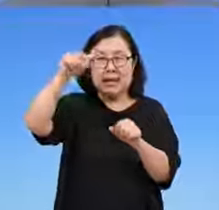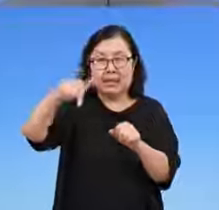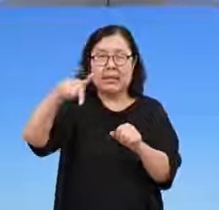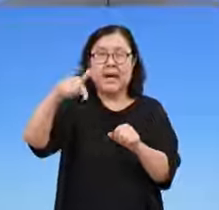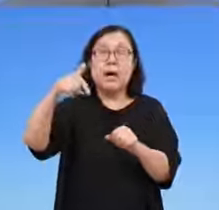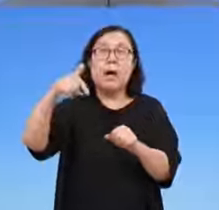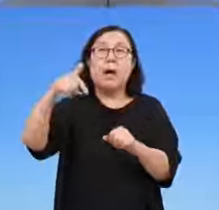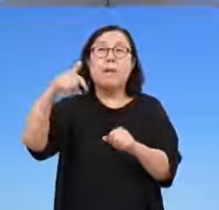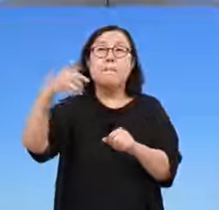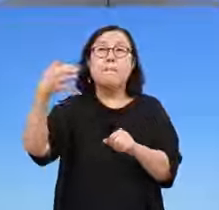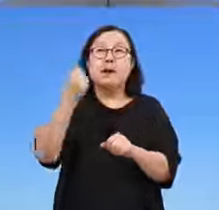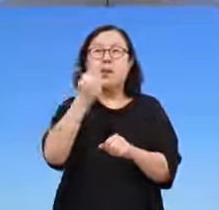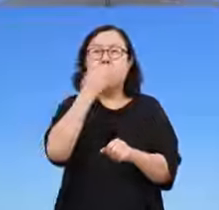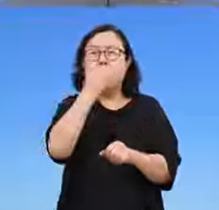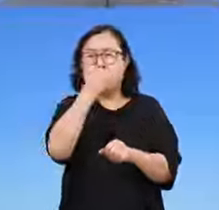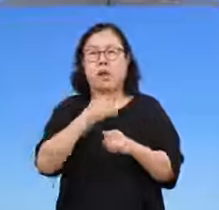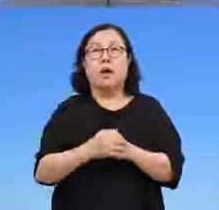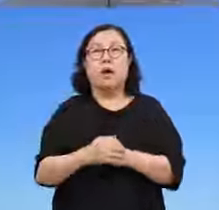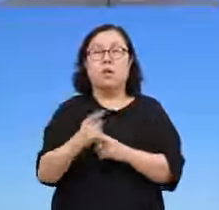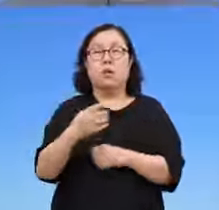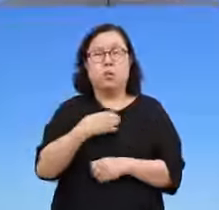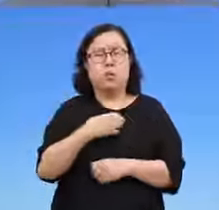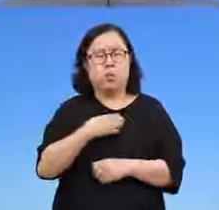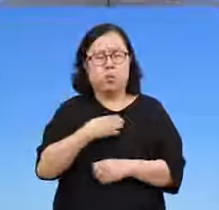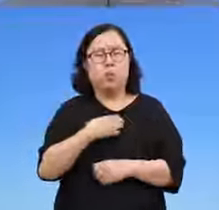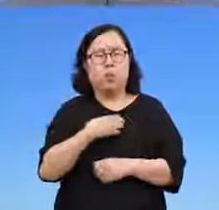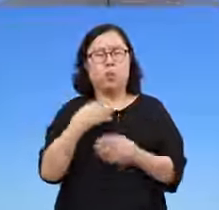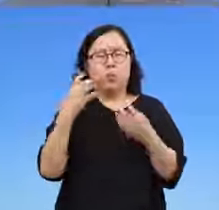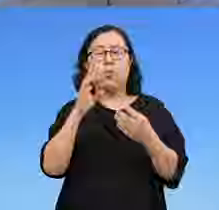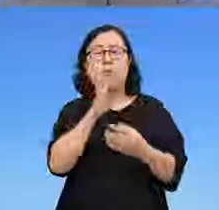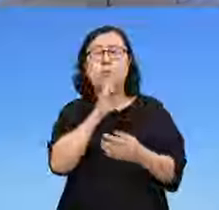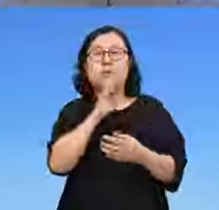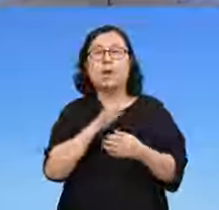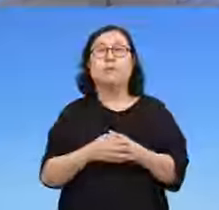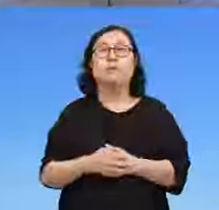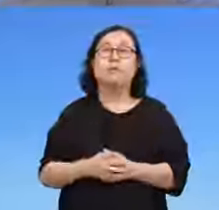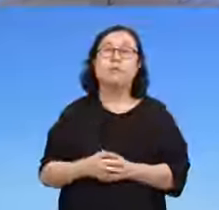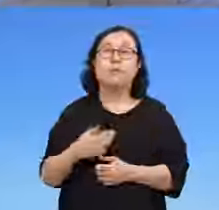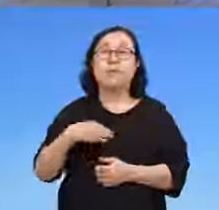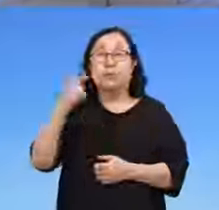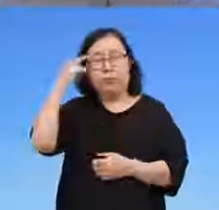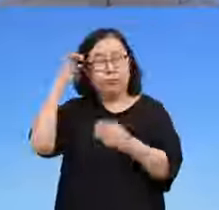모른다. 그 말에 나 100% 동의합니다. 정말 그건 위험한 거 맞아요.